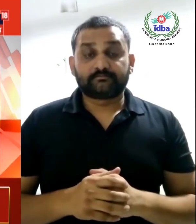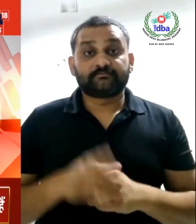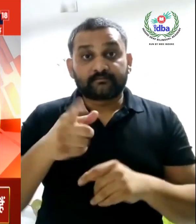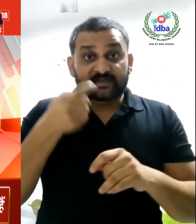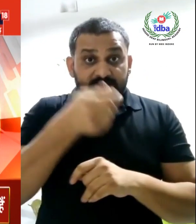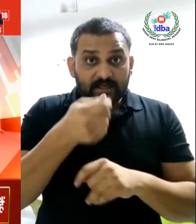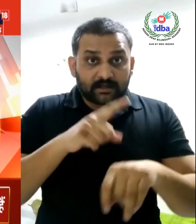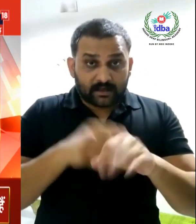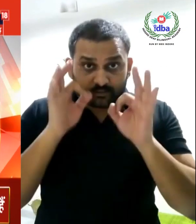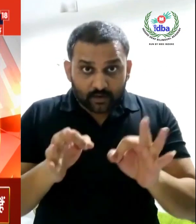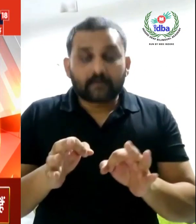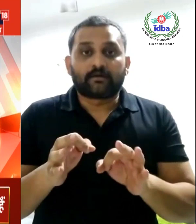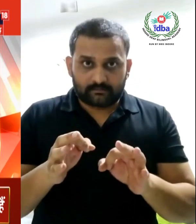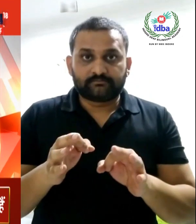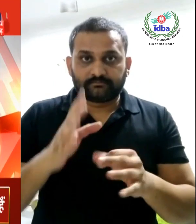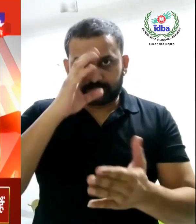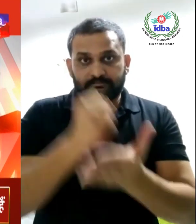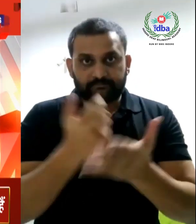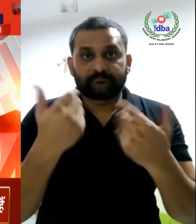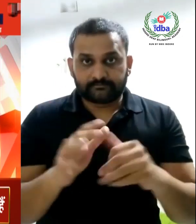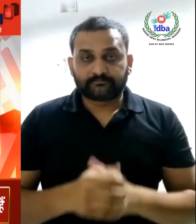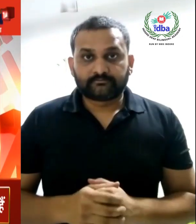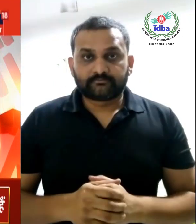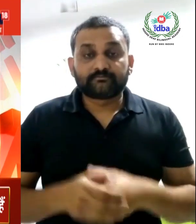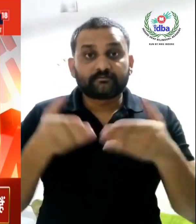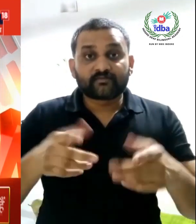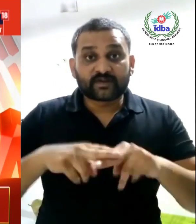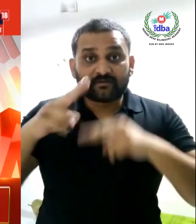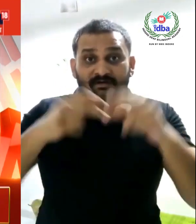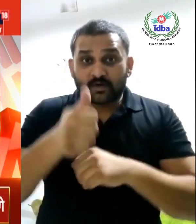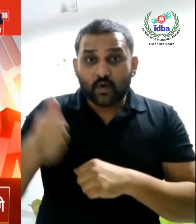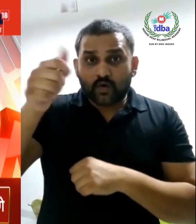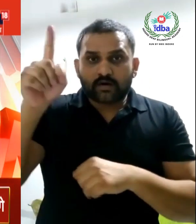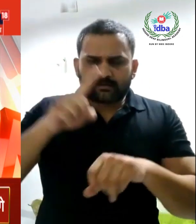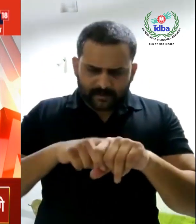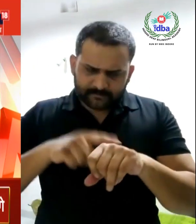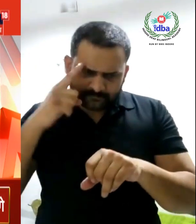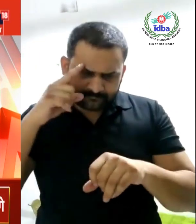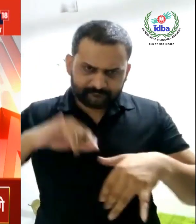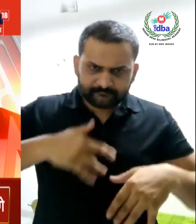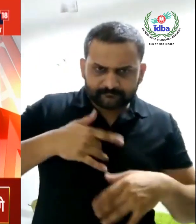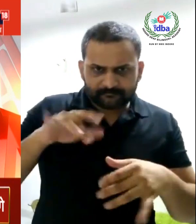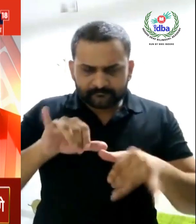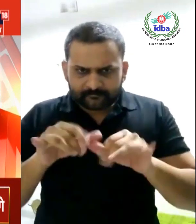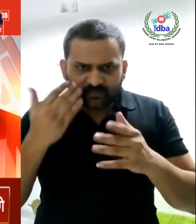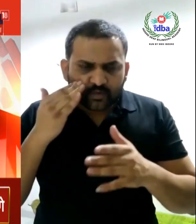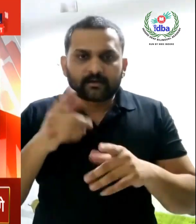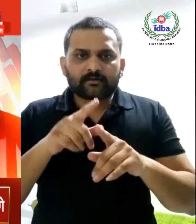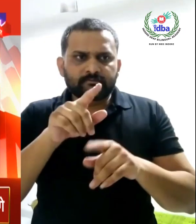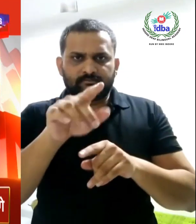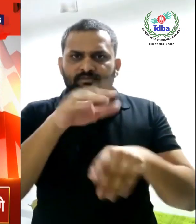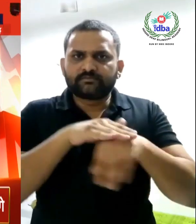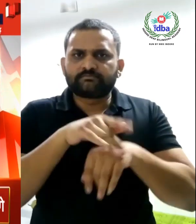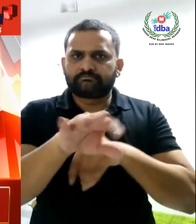तनख्वाह ठीक से मिले यह सुनिश्चित करते हुए अब उद्योग मालिक अपनी सुविधानुसार श्रमिकों का चयन